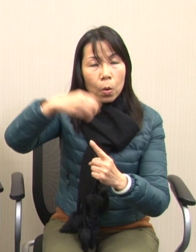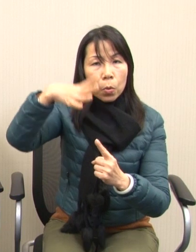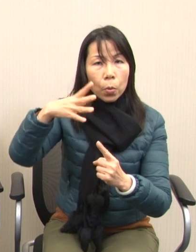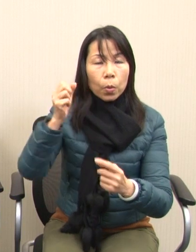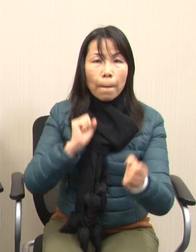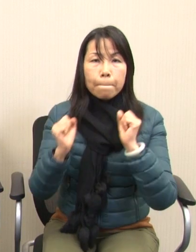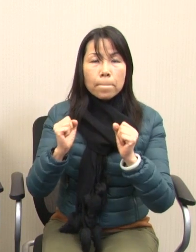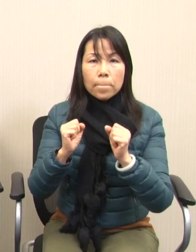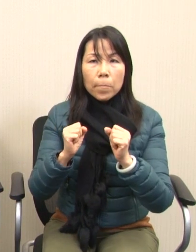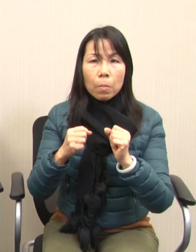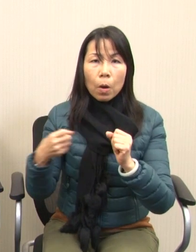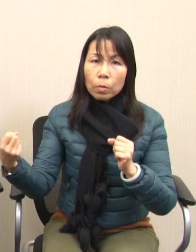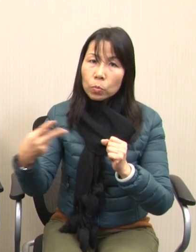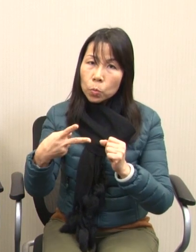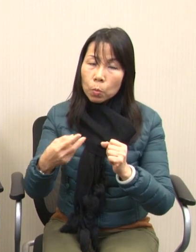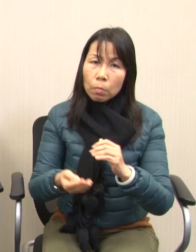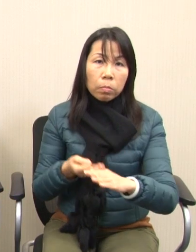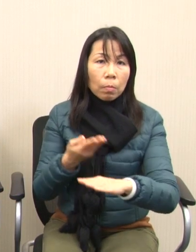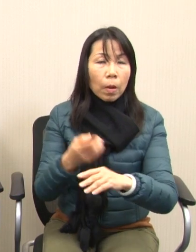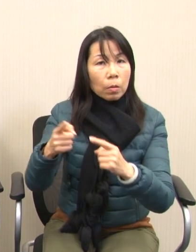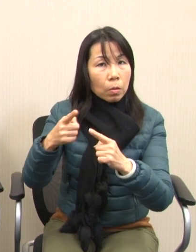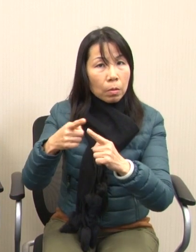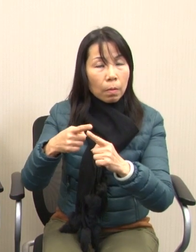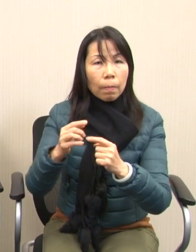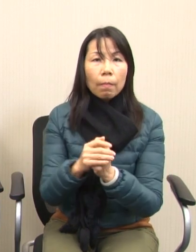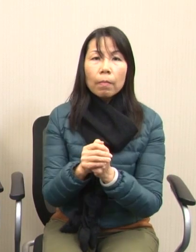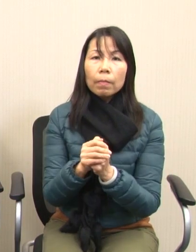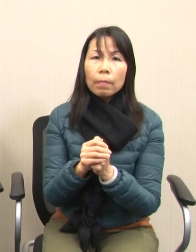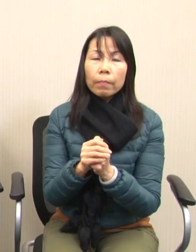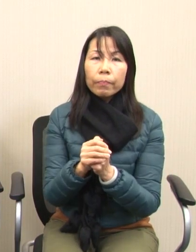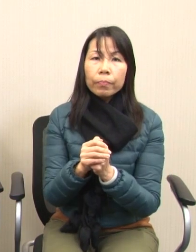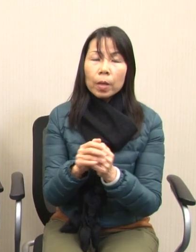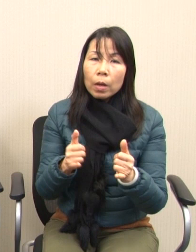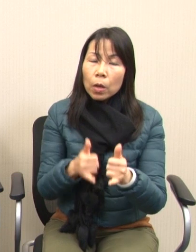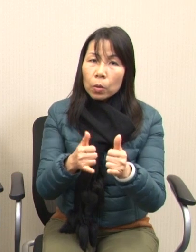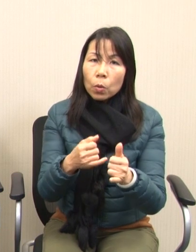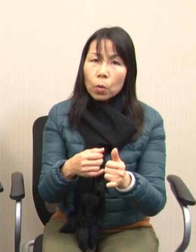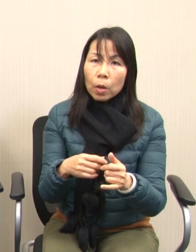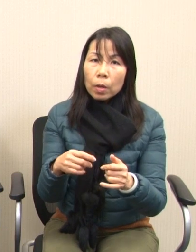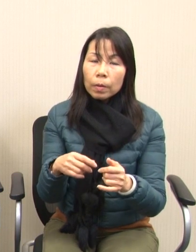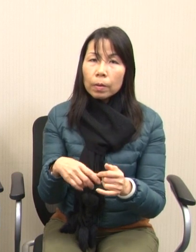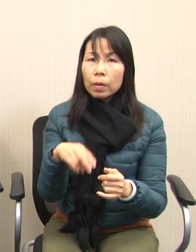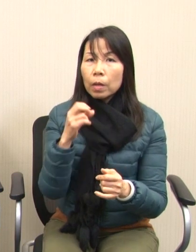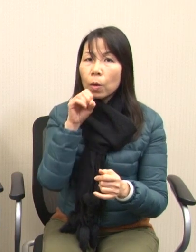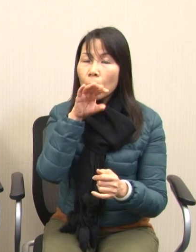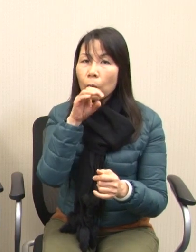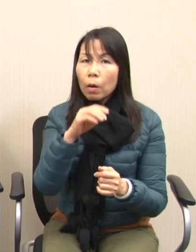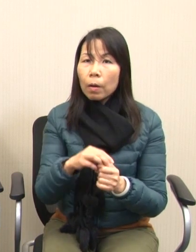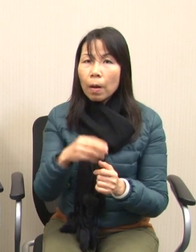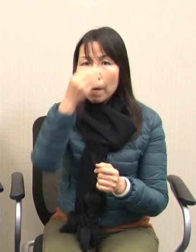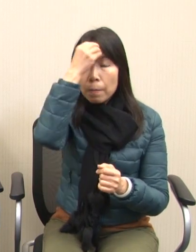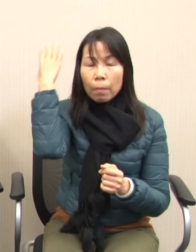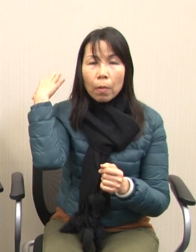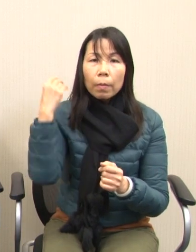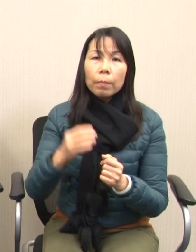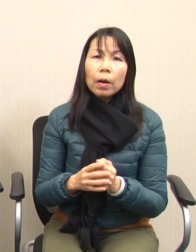業員、從業的人。若你跟我說，忘記他吧，我